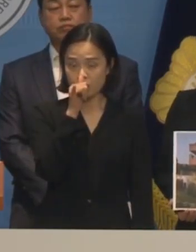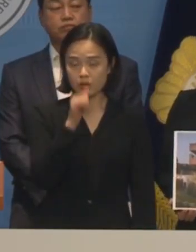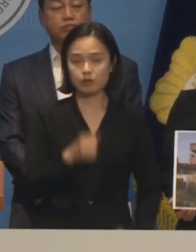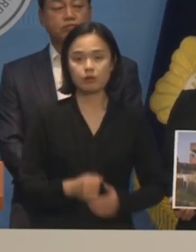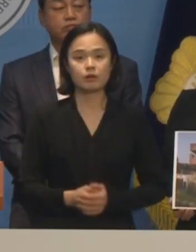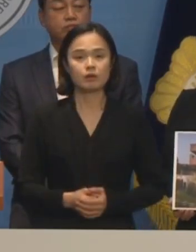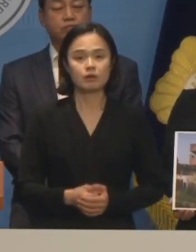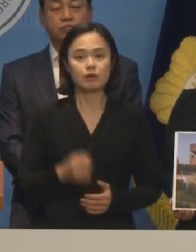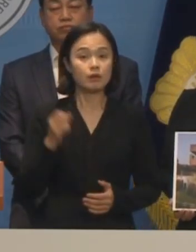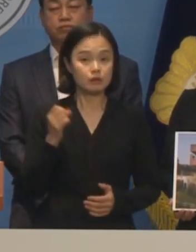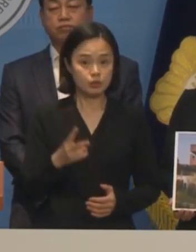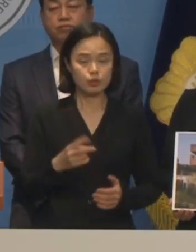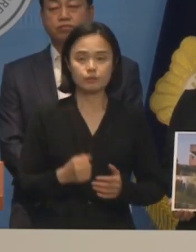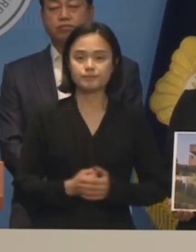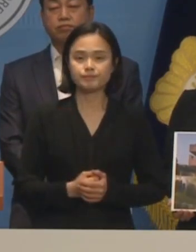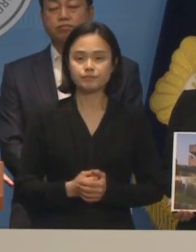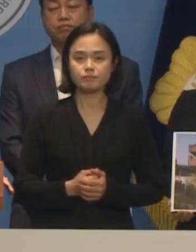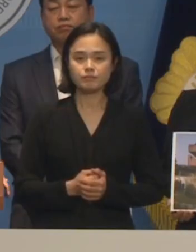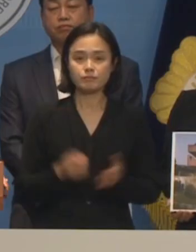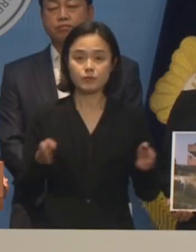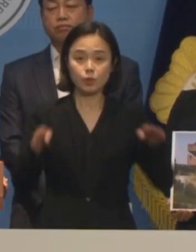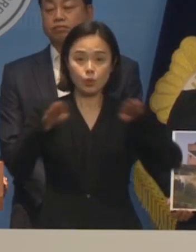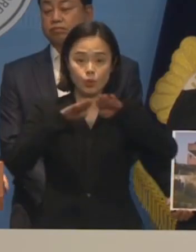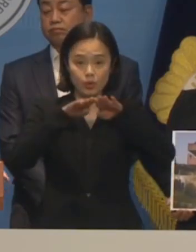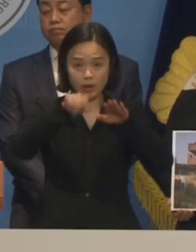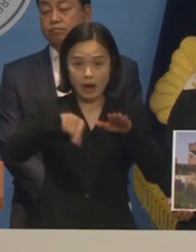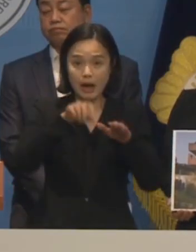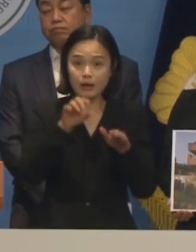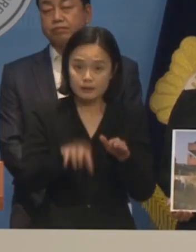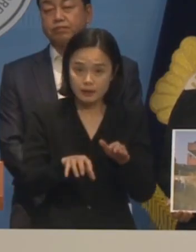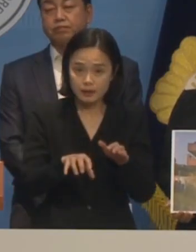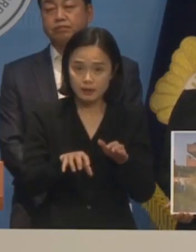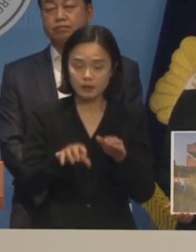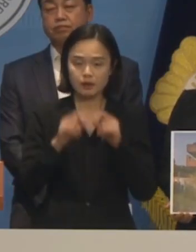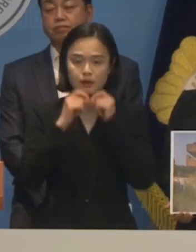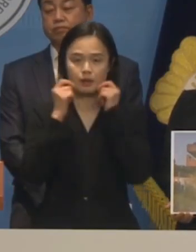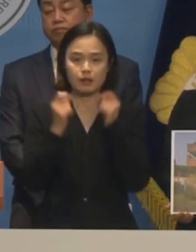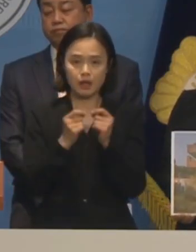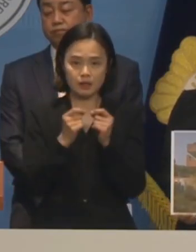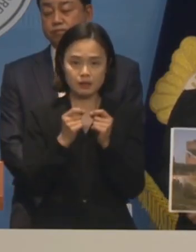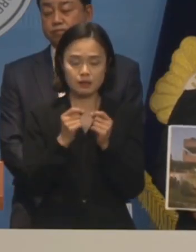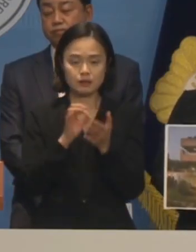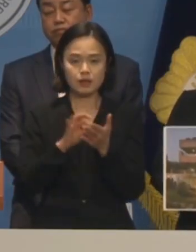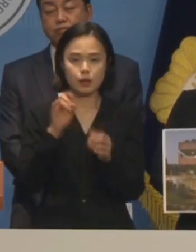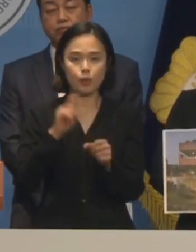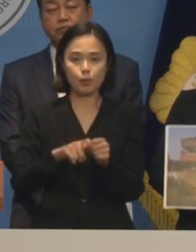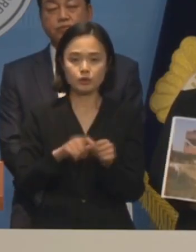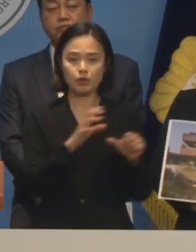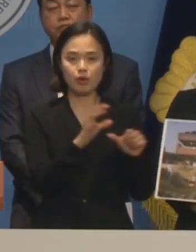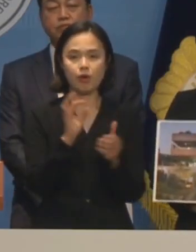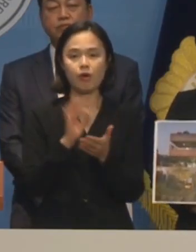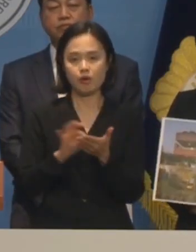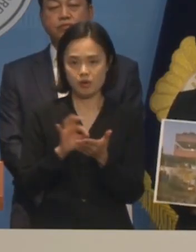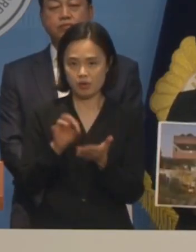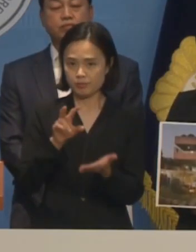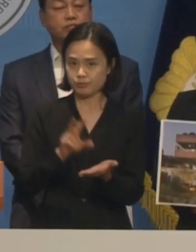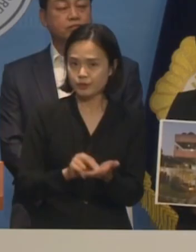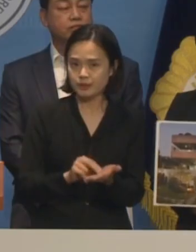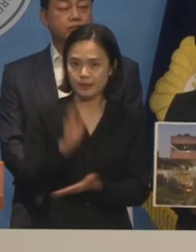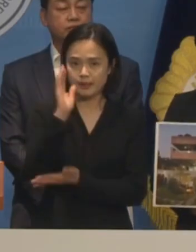굉장히 넓은 범위를 본인의 공간으로 사용하고 있는 부분에 대한 문제제기를 하기 위해서 이 자리에